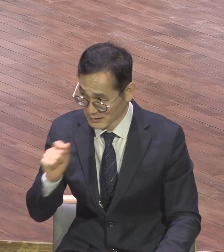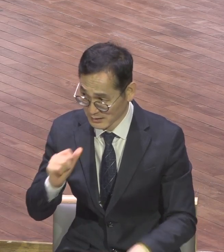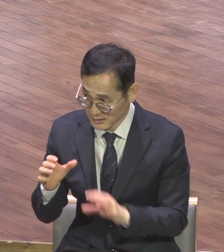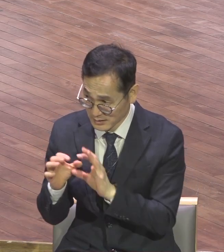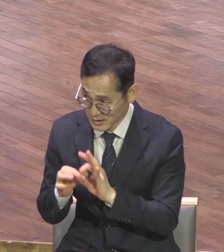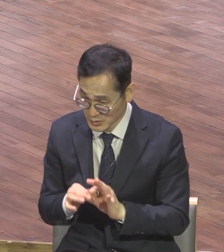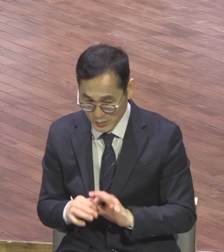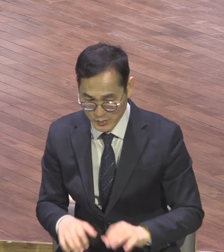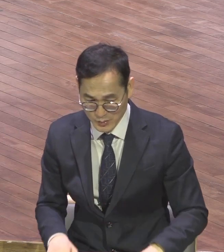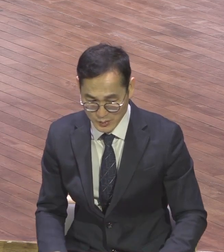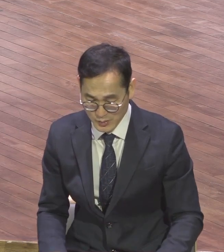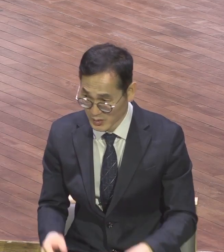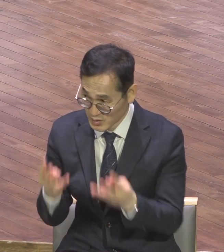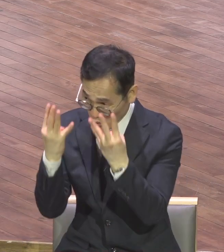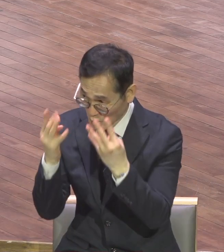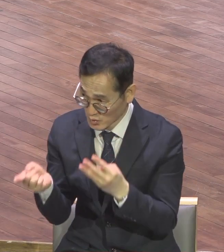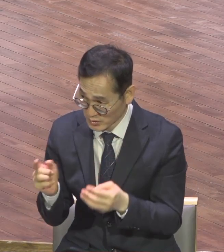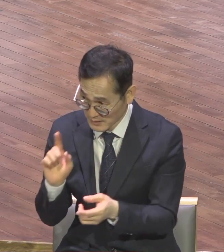그것도 교도소님 주제에,